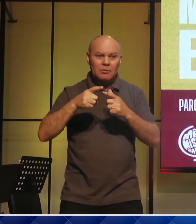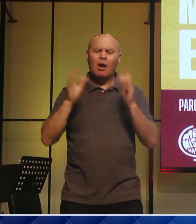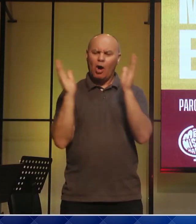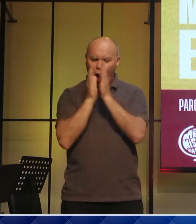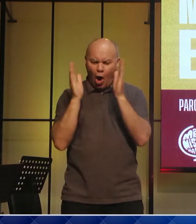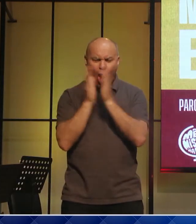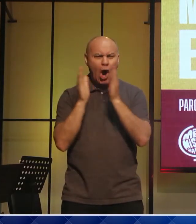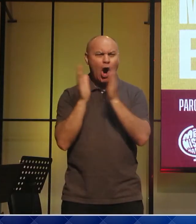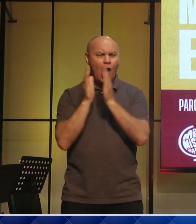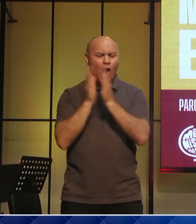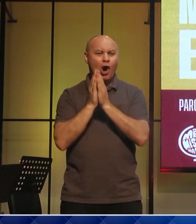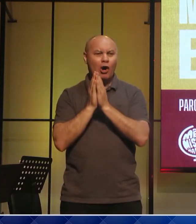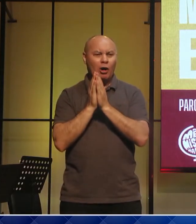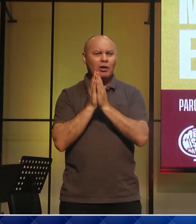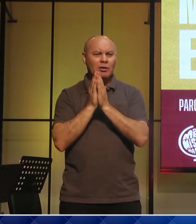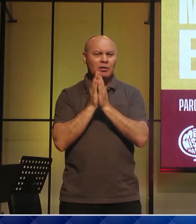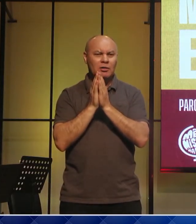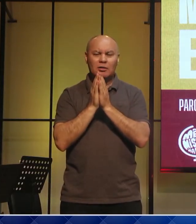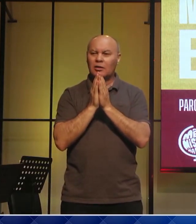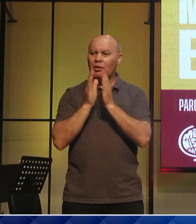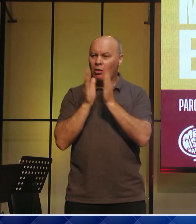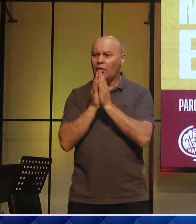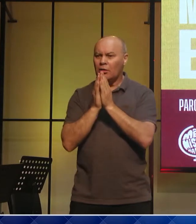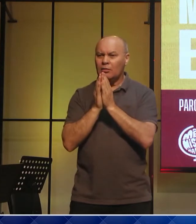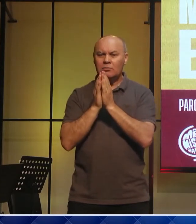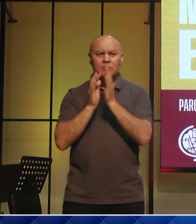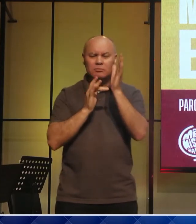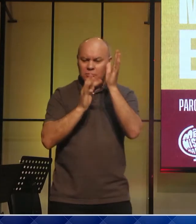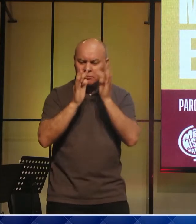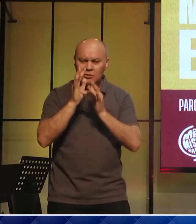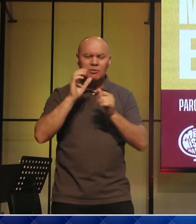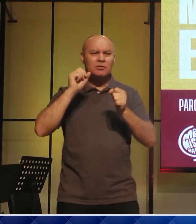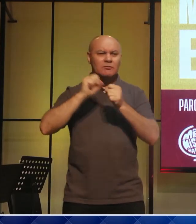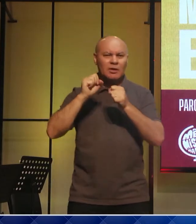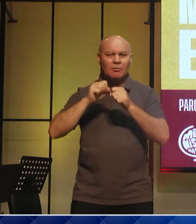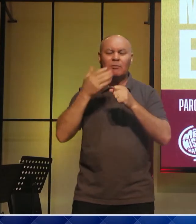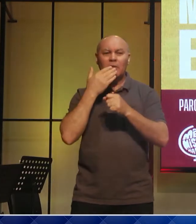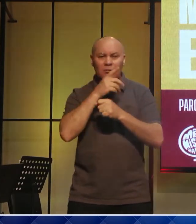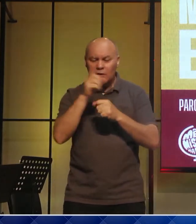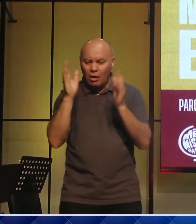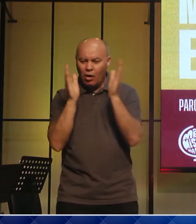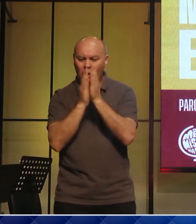escreveu, não foi João que escreveu, foi Jesus que fez.